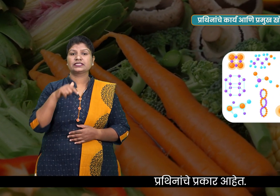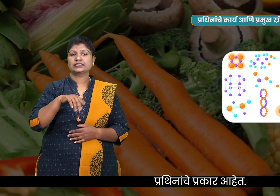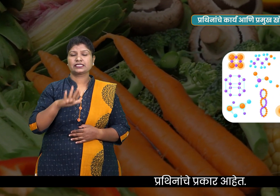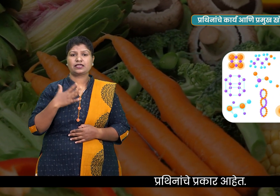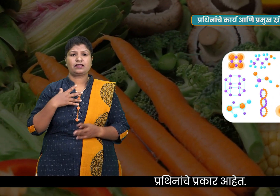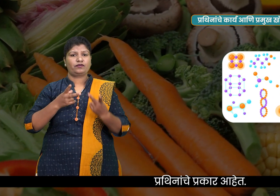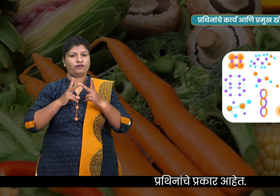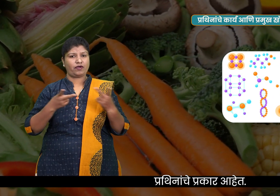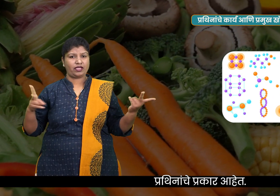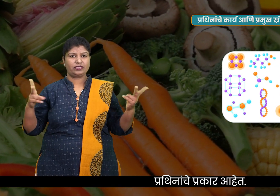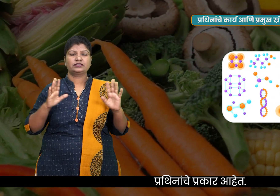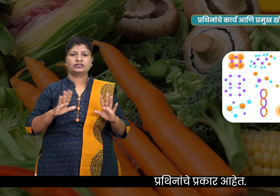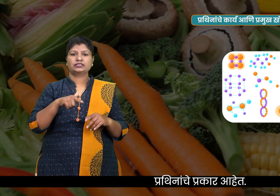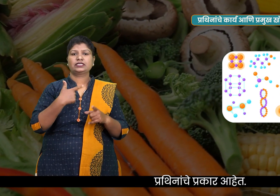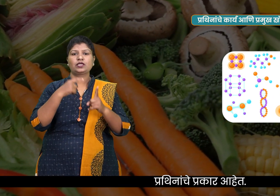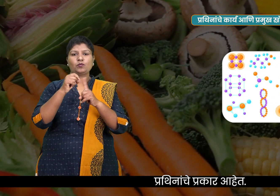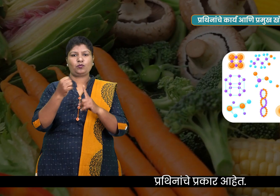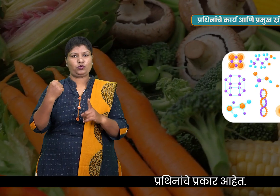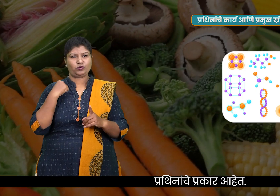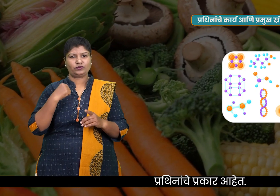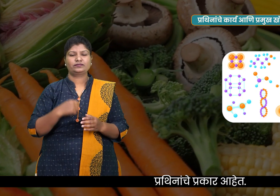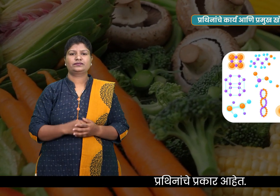प्रथिनांचे प्रकार आहेत.